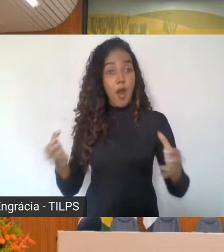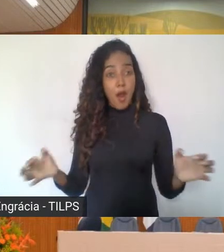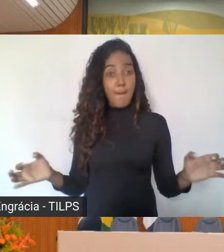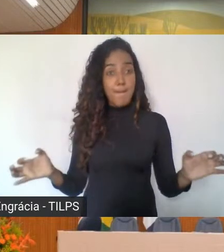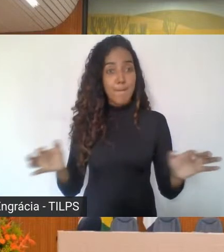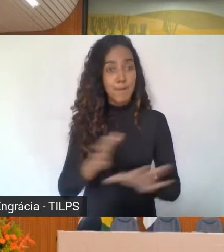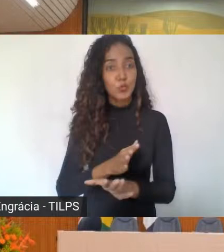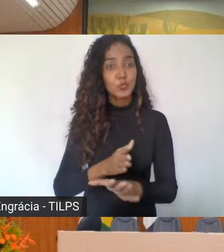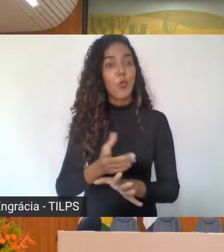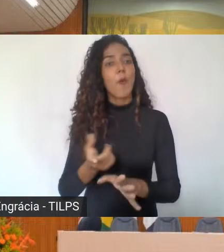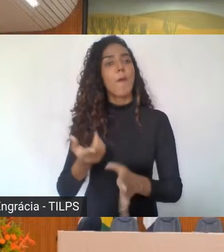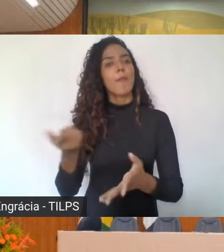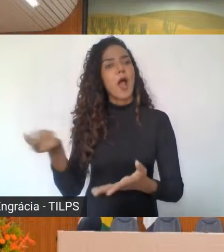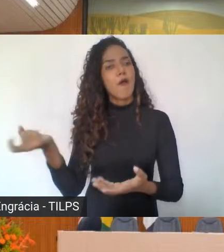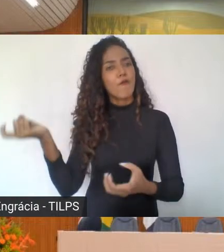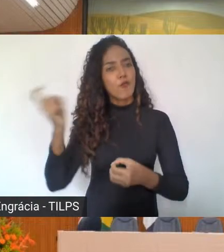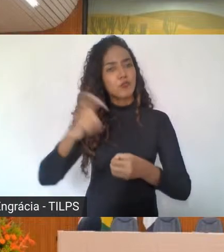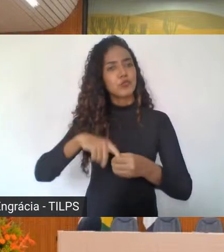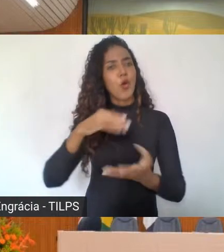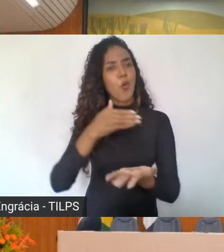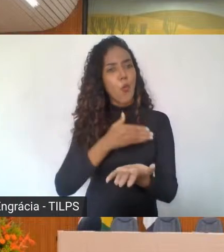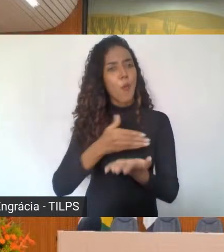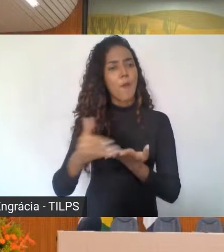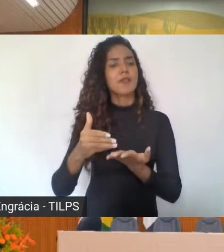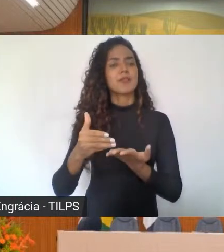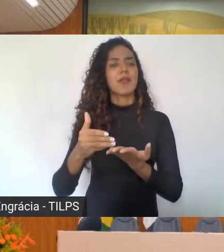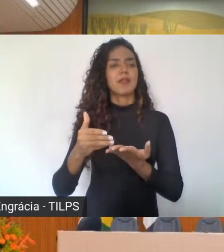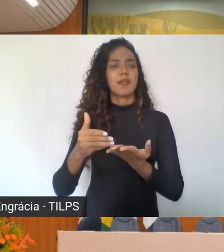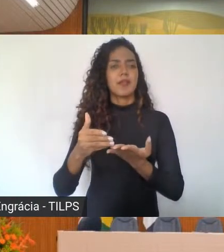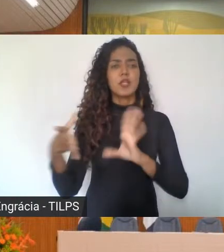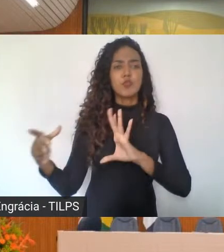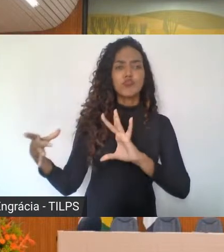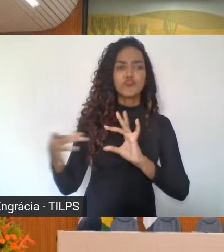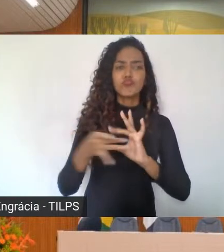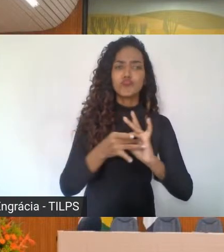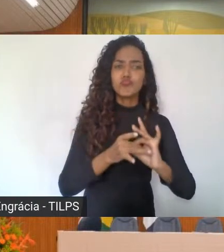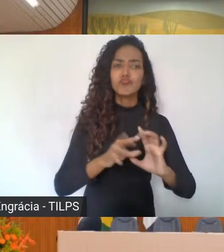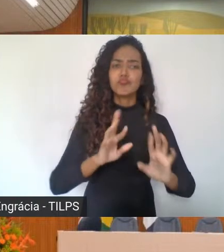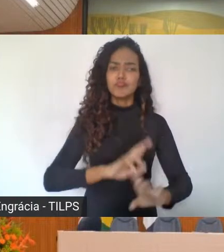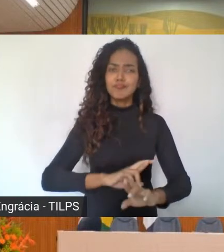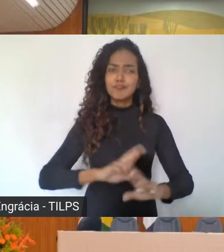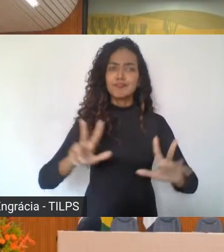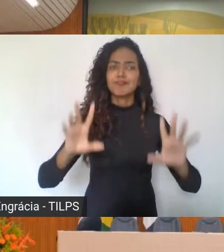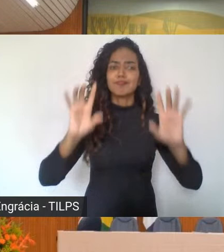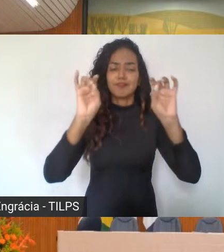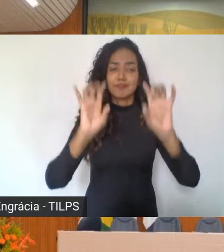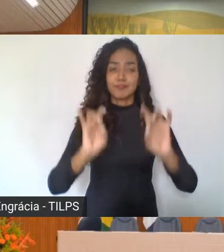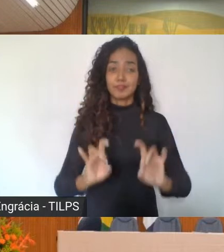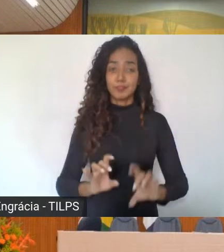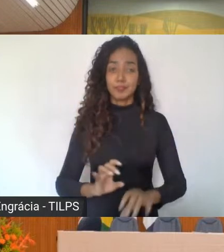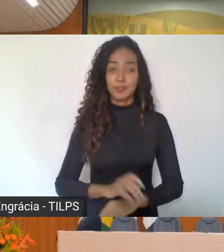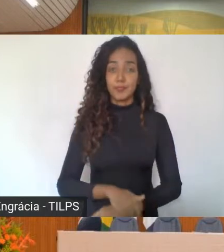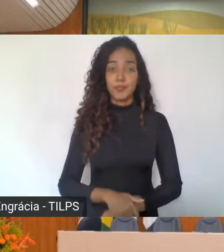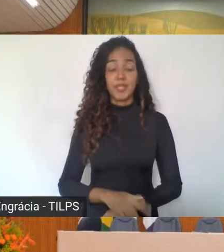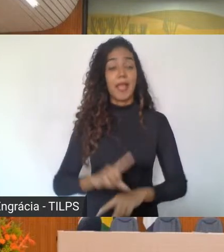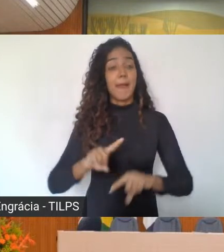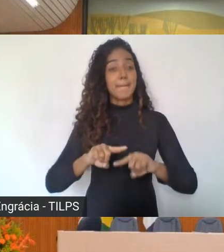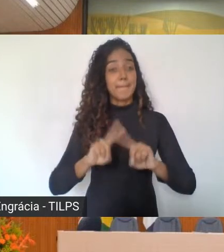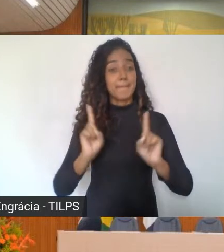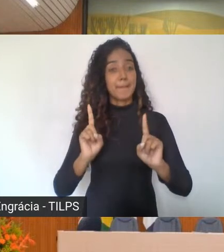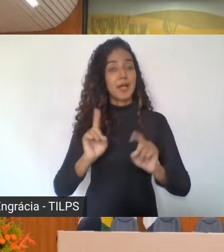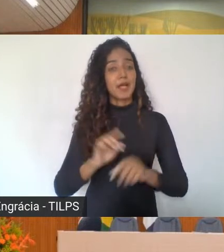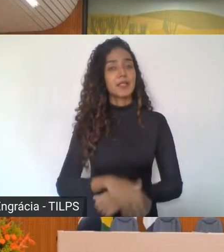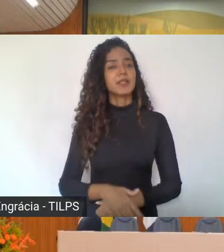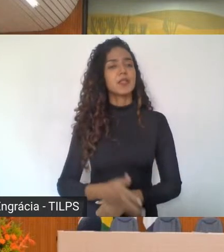repito, em condições particularmente excepcionais, mas eu gostaria, como uma mensagem aqui para